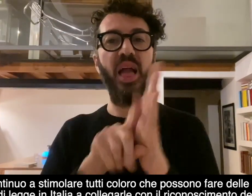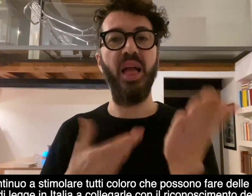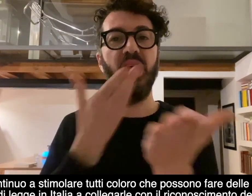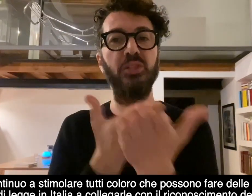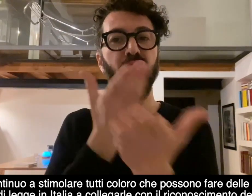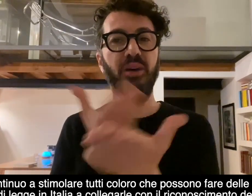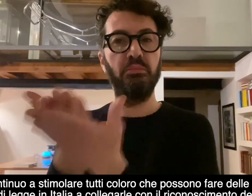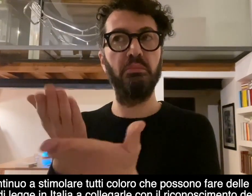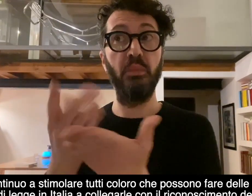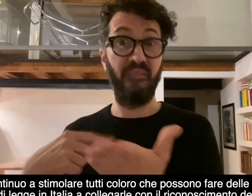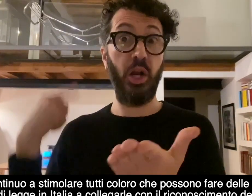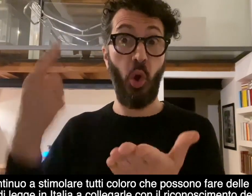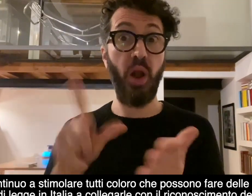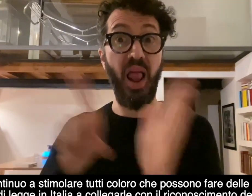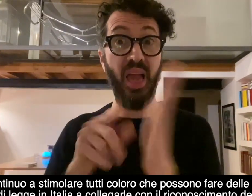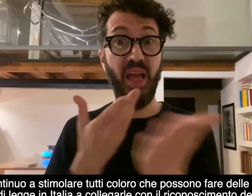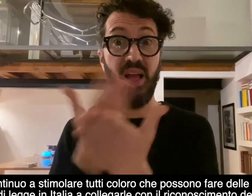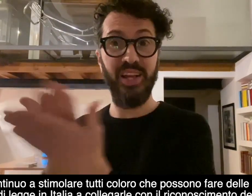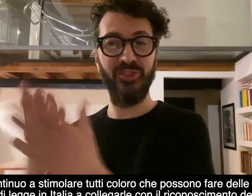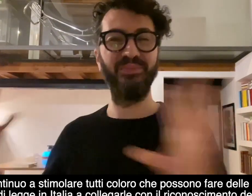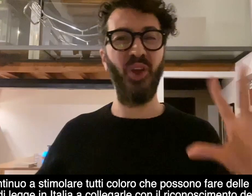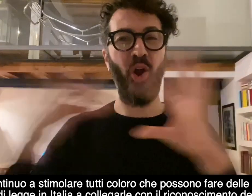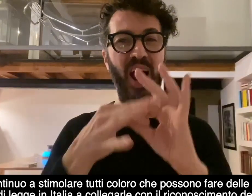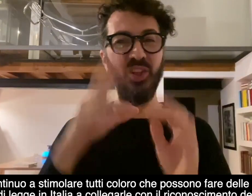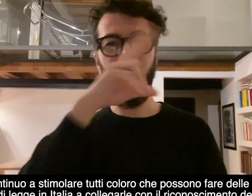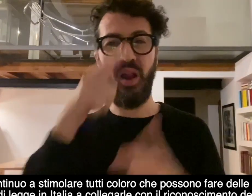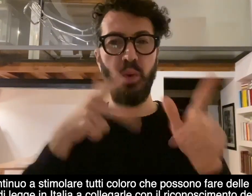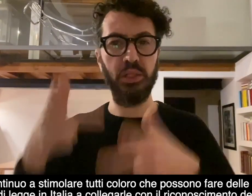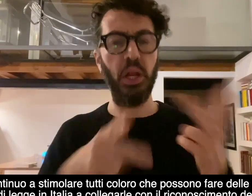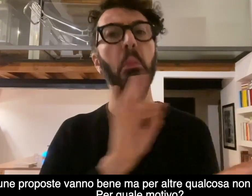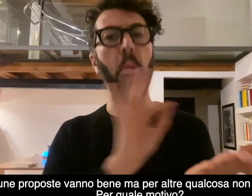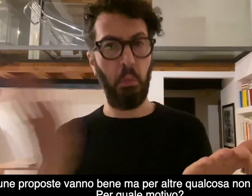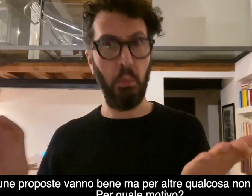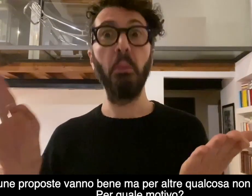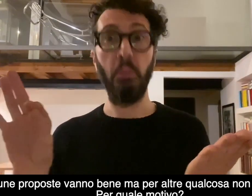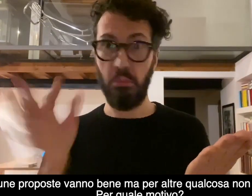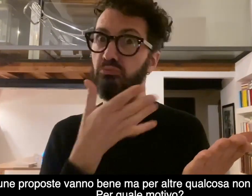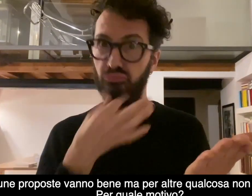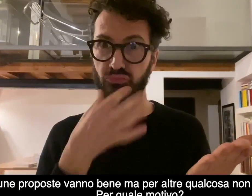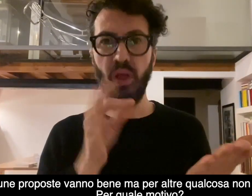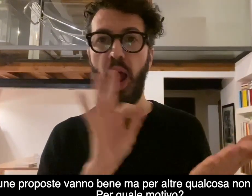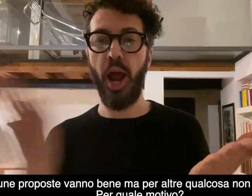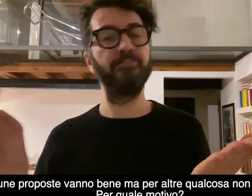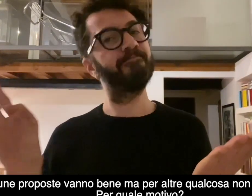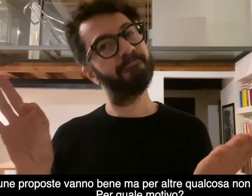di legge in italia che le hanno fatte fino ad ora a collegarle con il riconoscimento della lis alcune proposte vanno